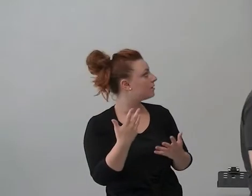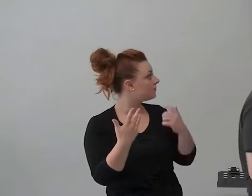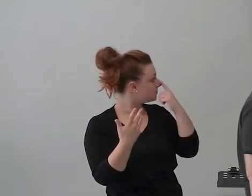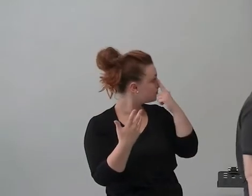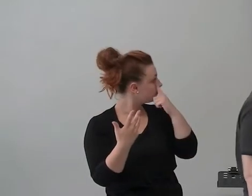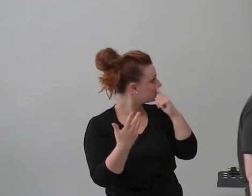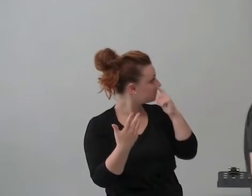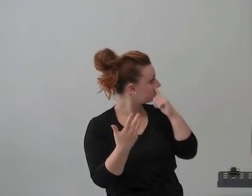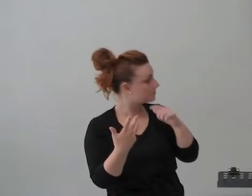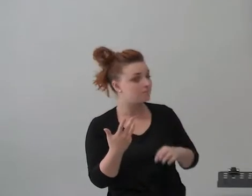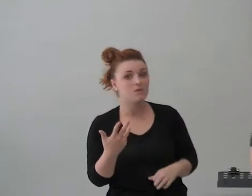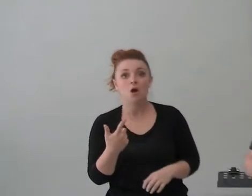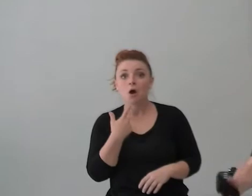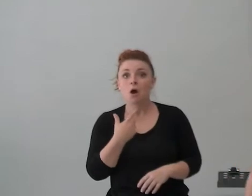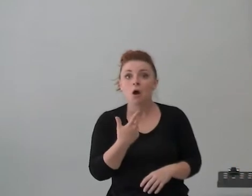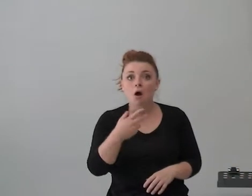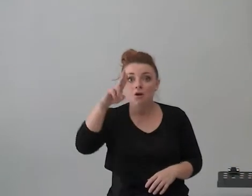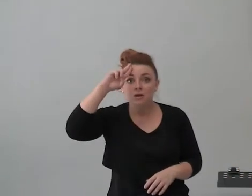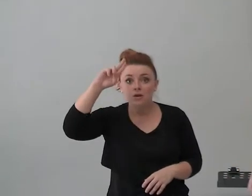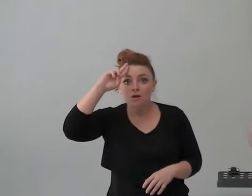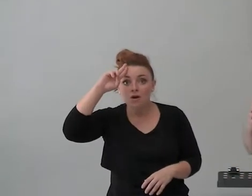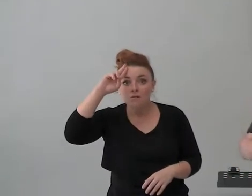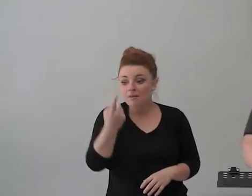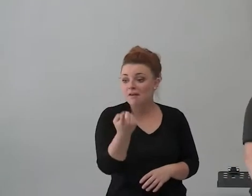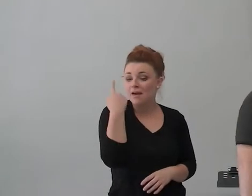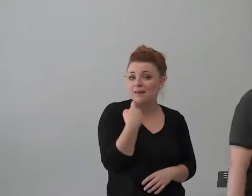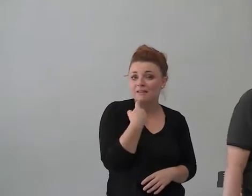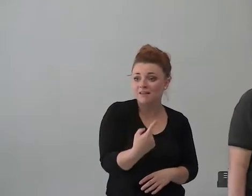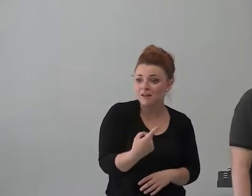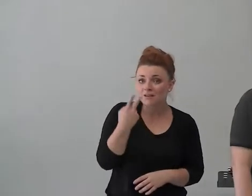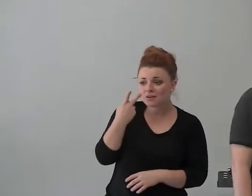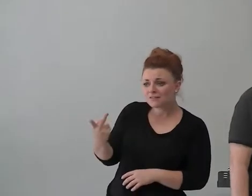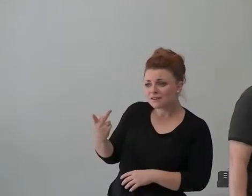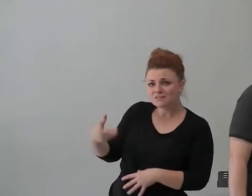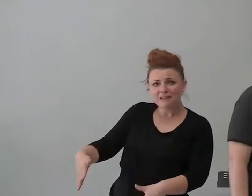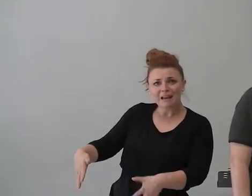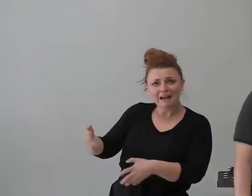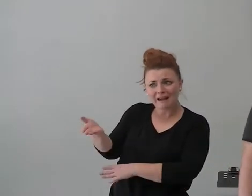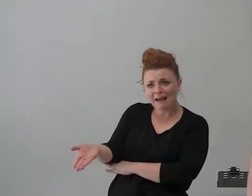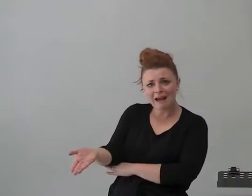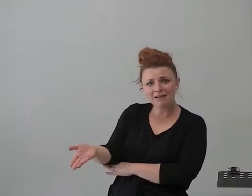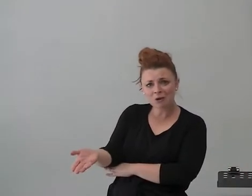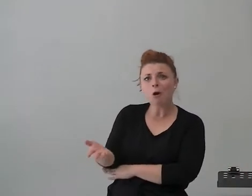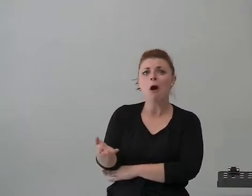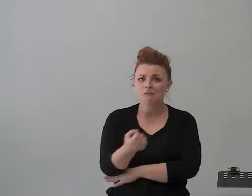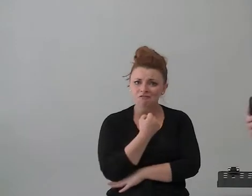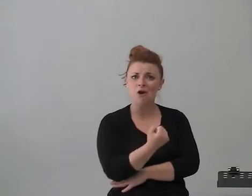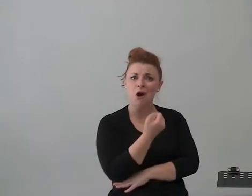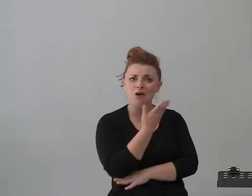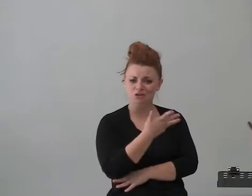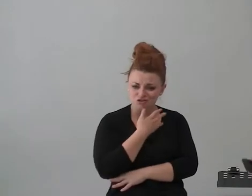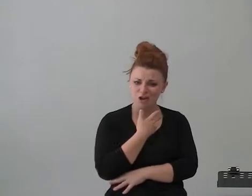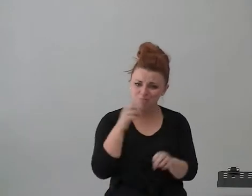il fico che tu maledicesti è seccato, ma guarda che sei forte, sei proprio, hai dei